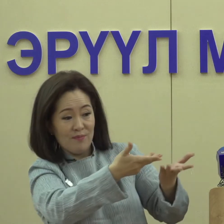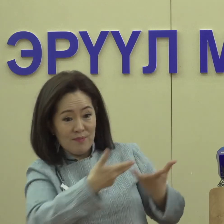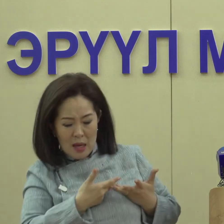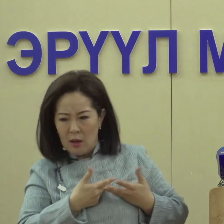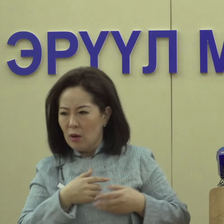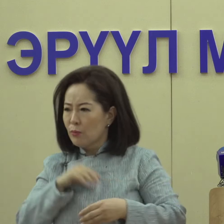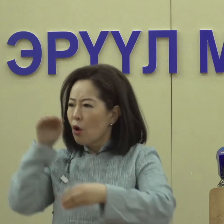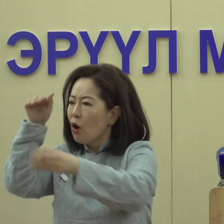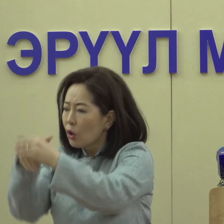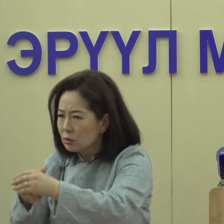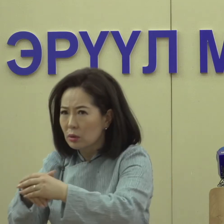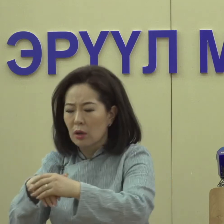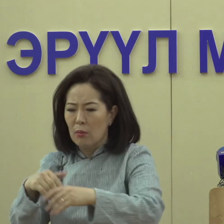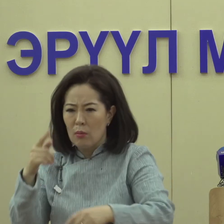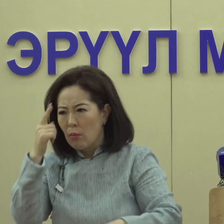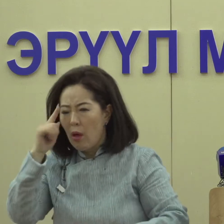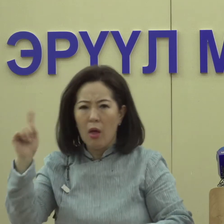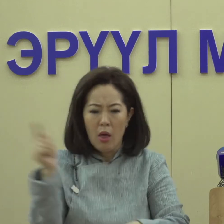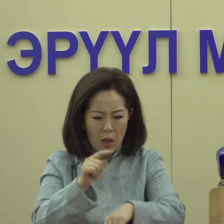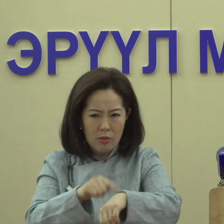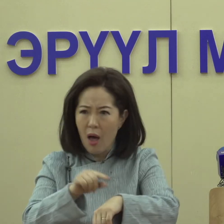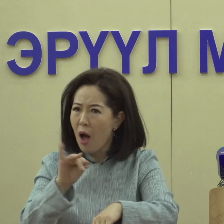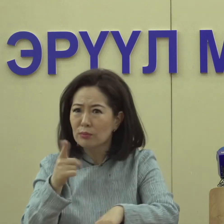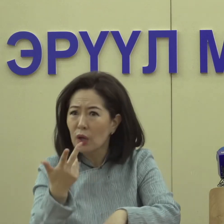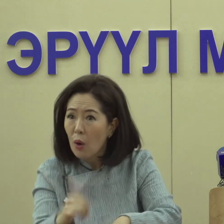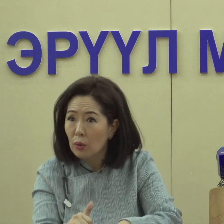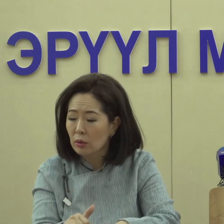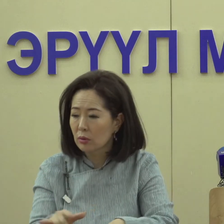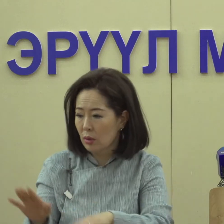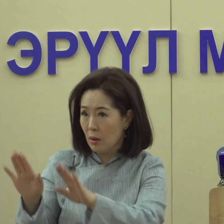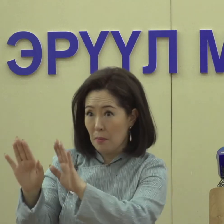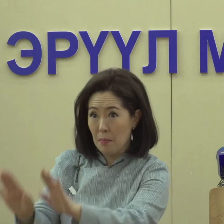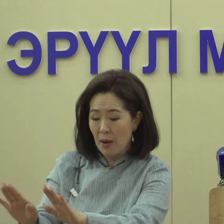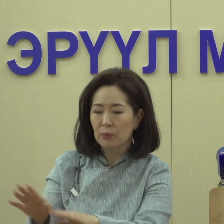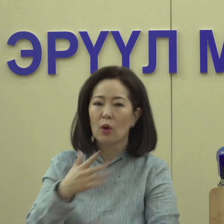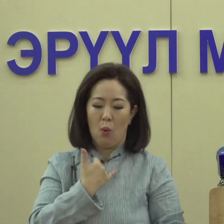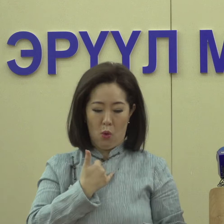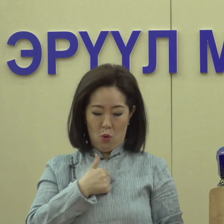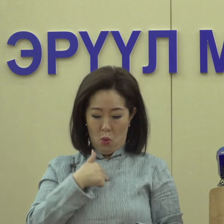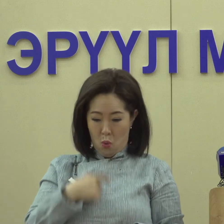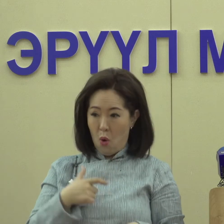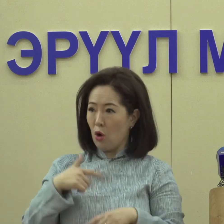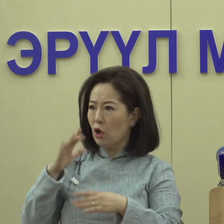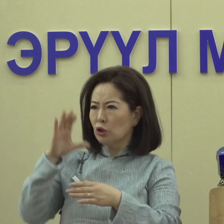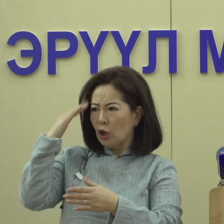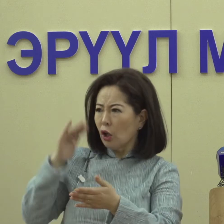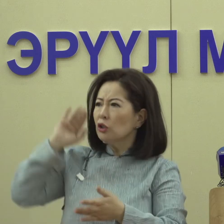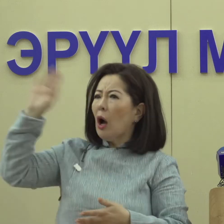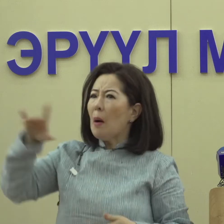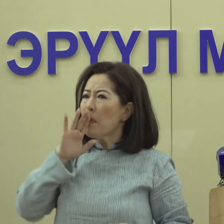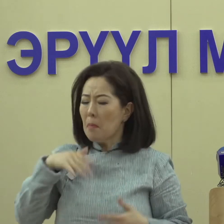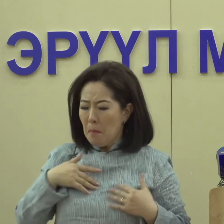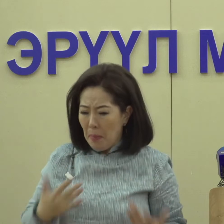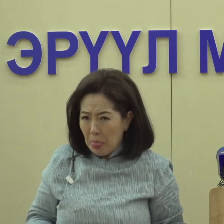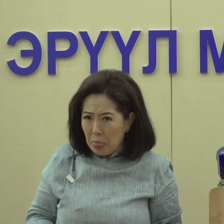явж амжаагүй оюутнууд байгаа. Эдгээр оюутнууд бол шууд Улаанбаатарт солонгосын элчин сайдын яамд буюу виз мэдүүлгийн төвдөр